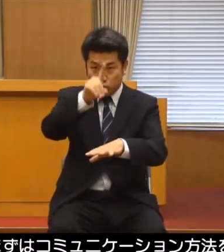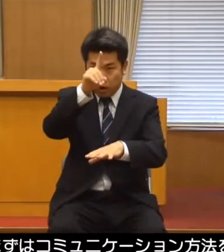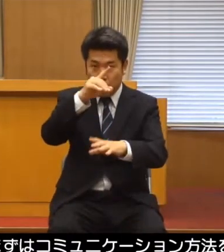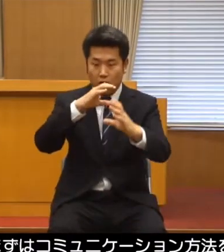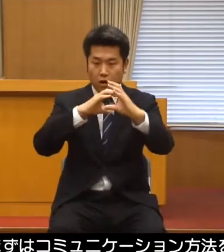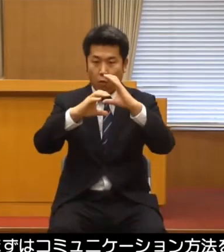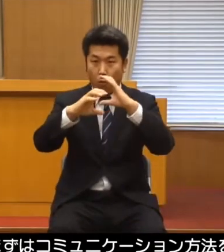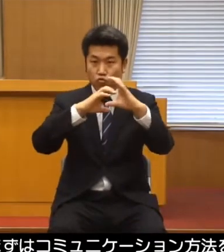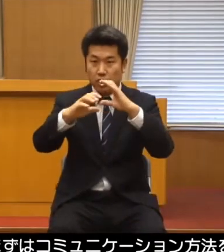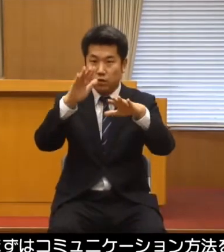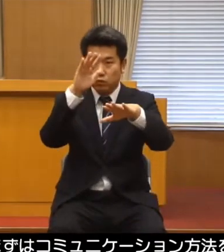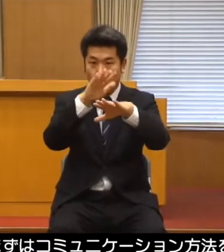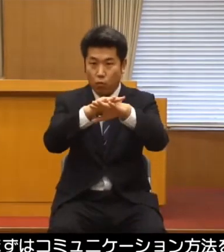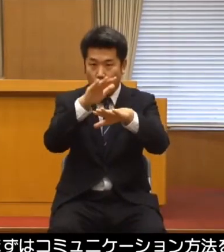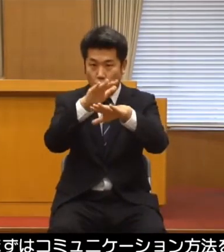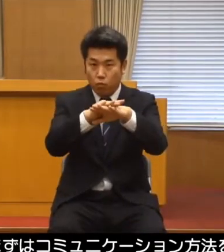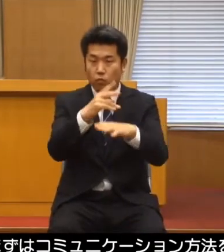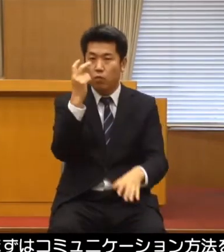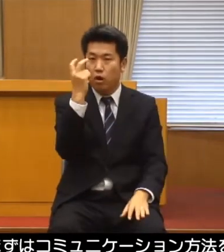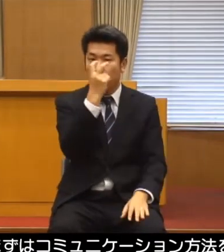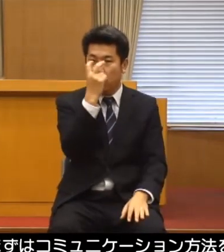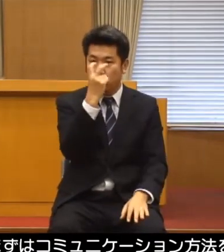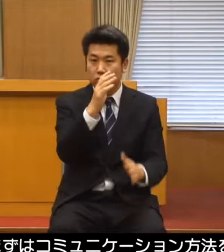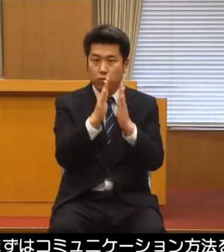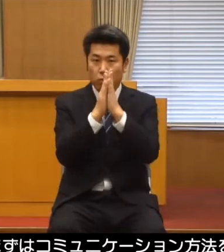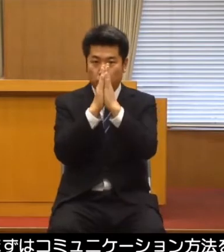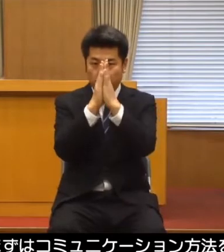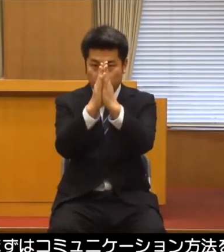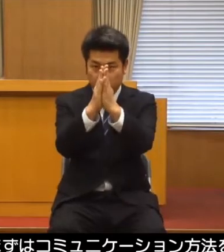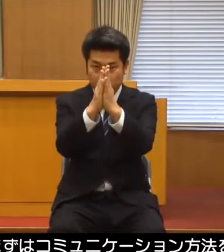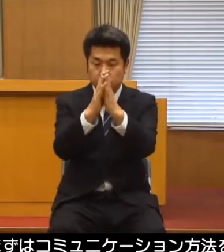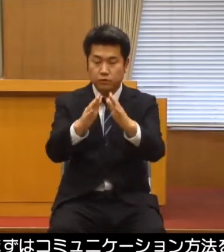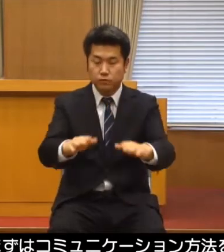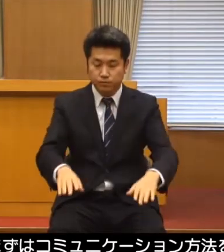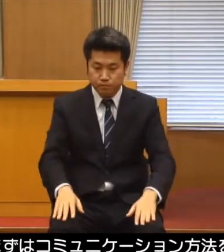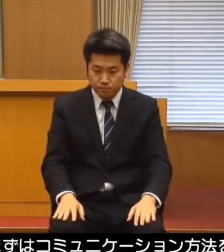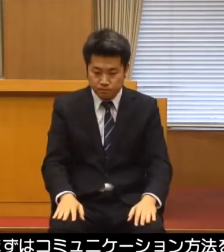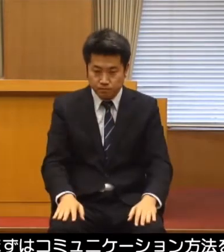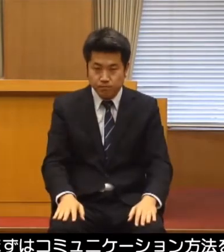まずはコミュニケーション方法を確認してください。